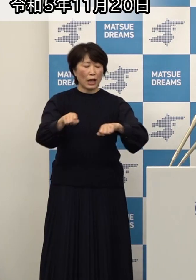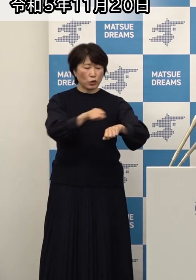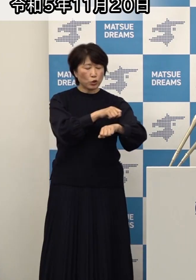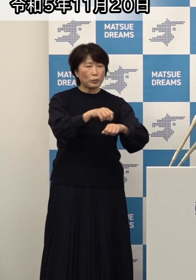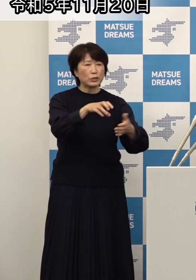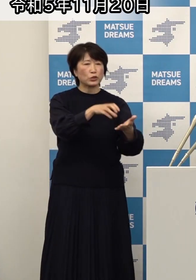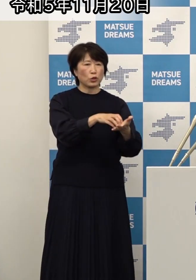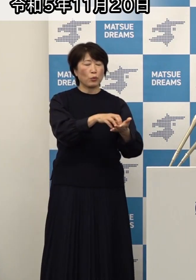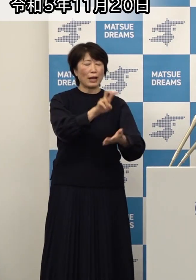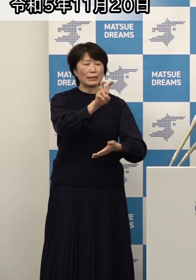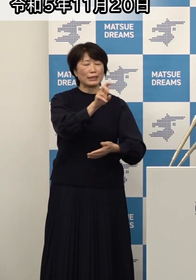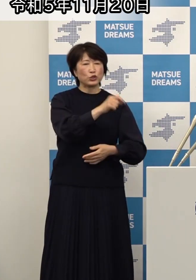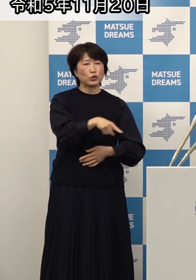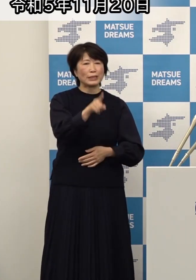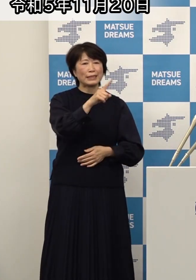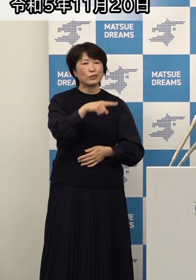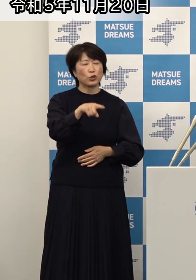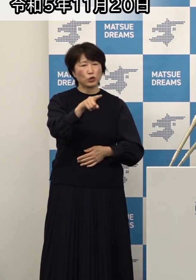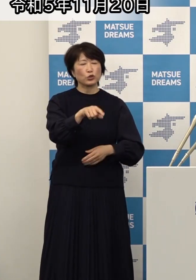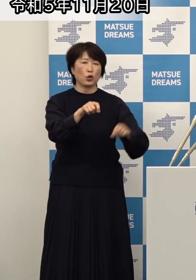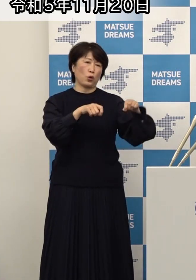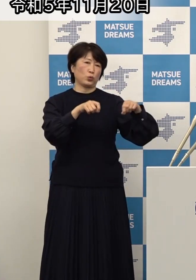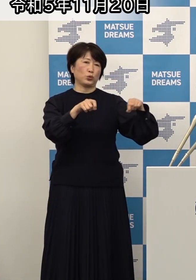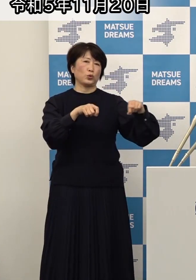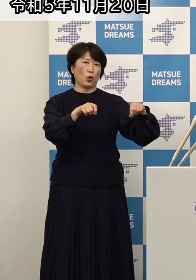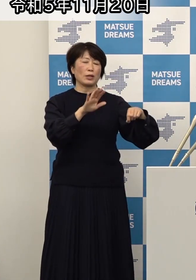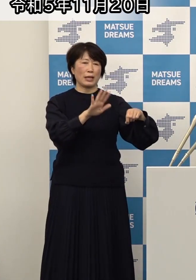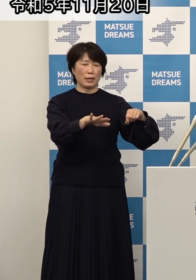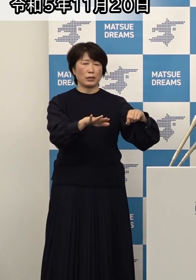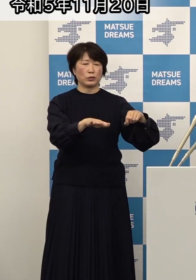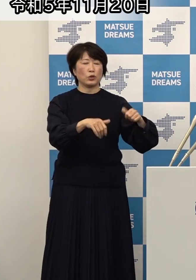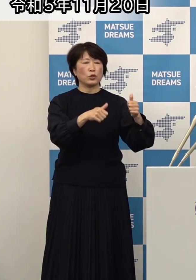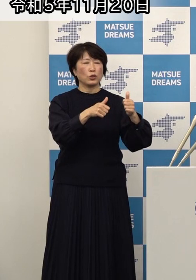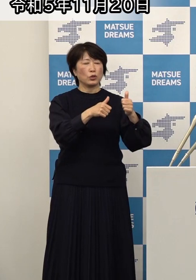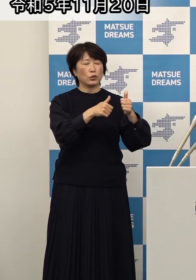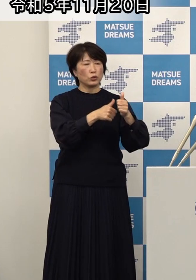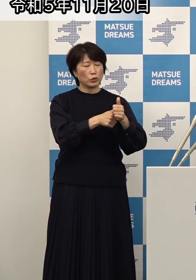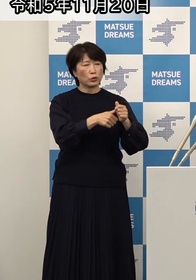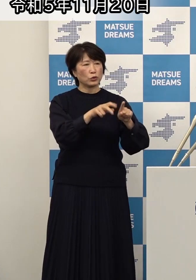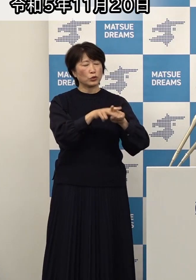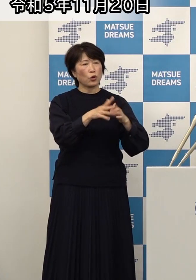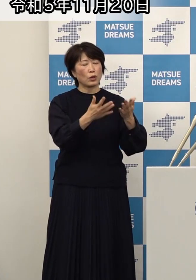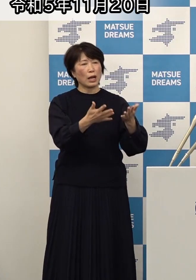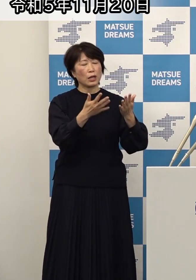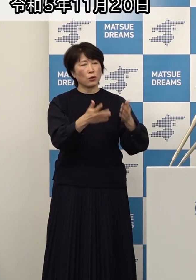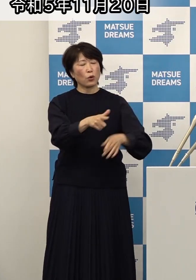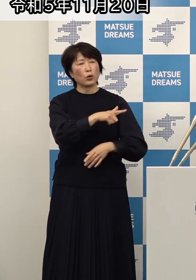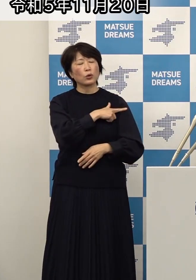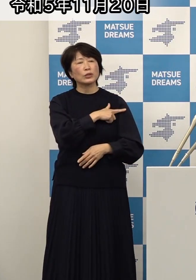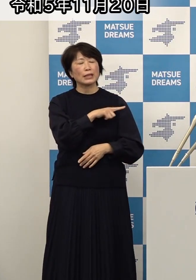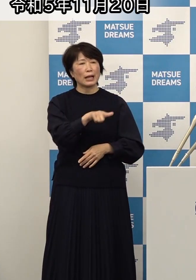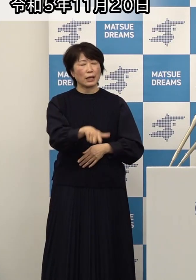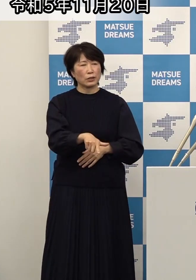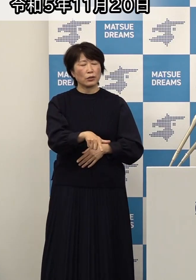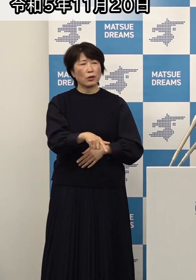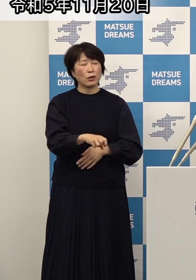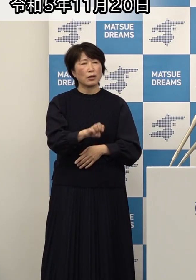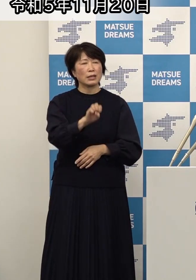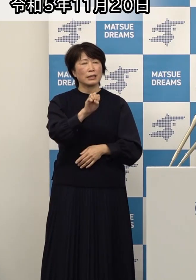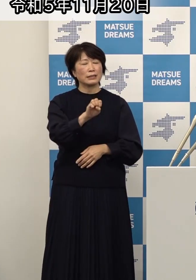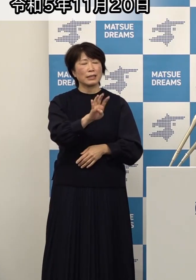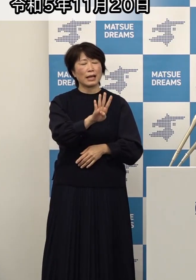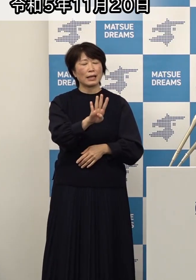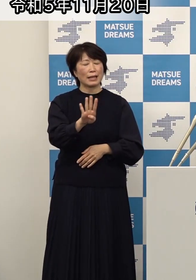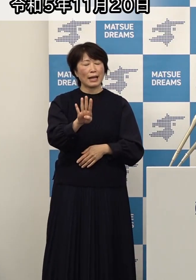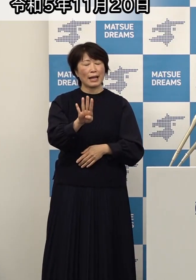ということで20リットルの袋になるんですが、島根大学附属義務教育学校6年の、佐下島渚